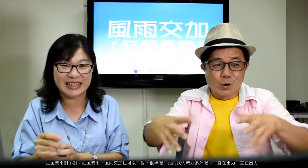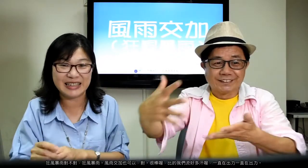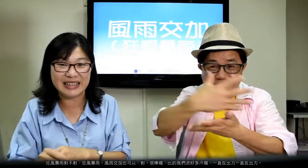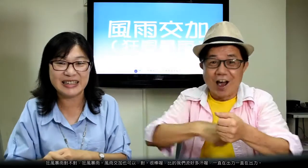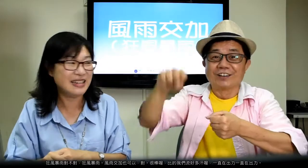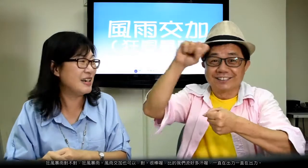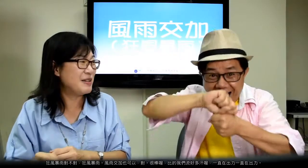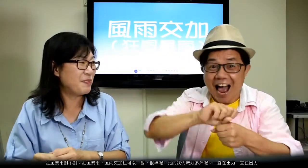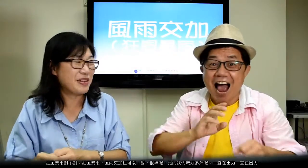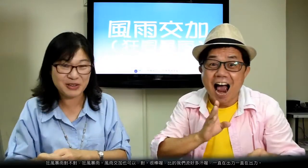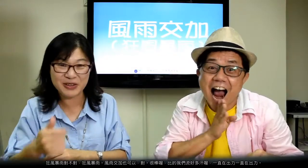以，对，